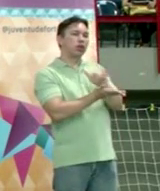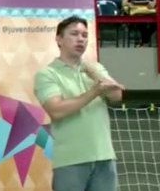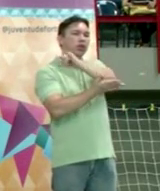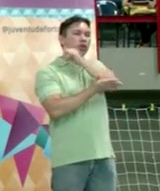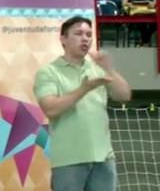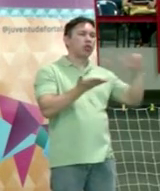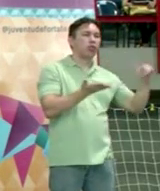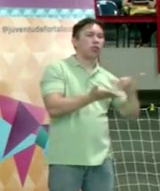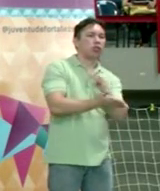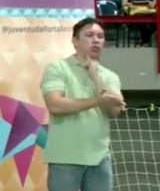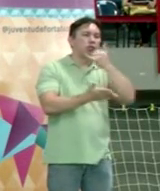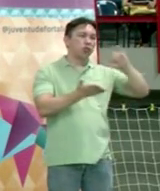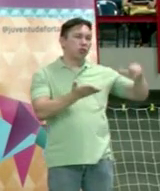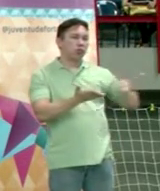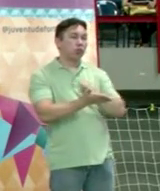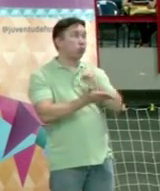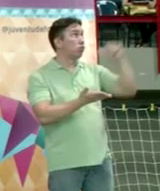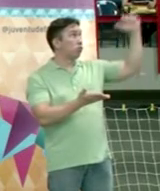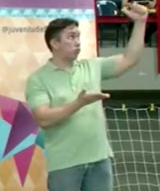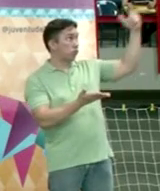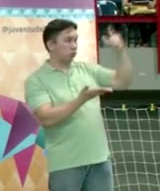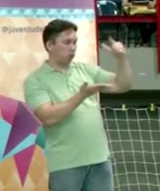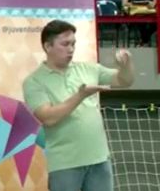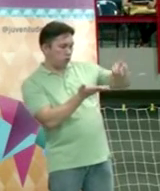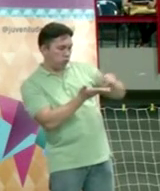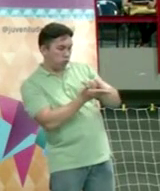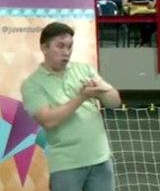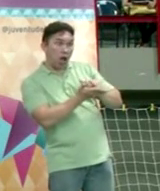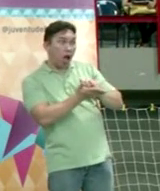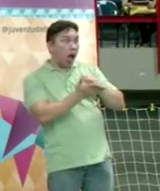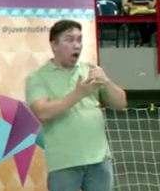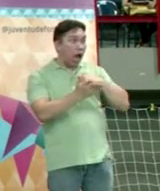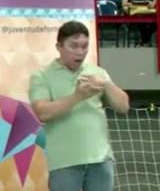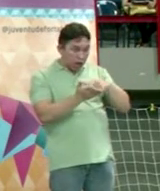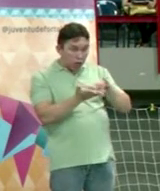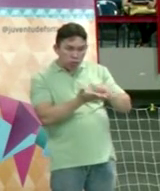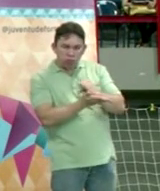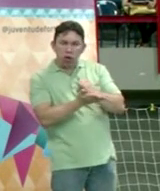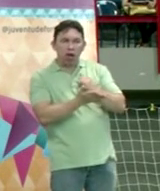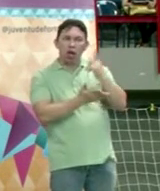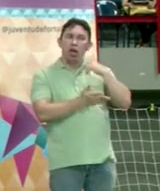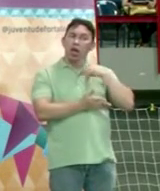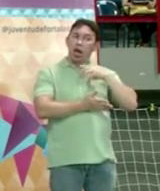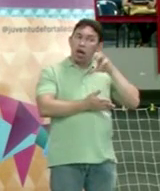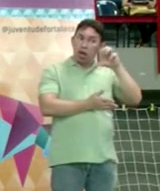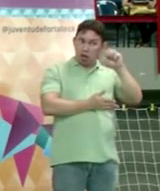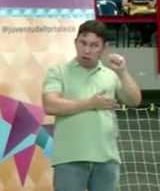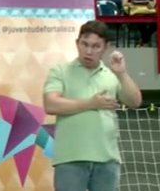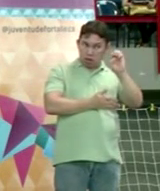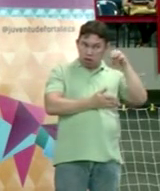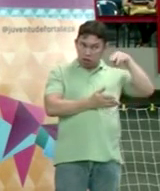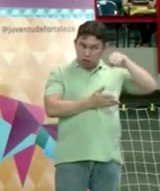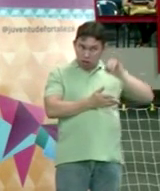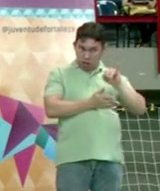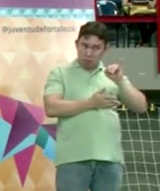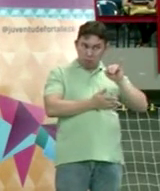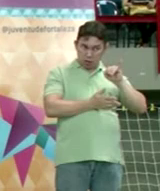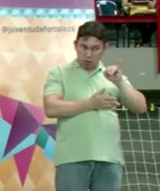a diferença entre o material que é condutor e o material que é semicondutor?